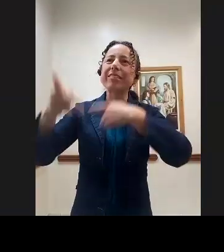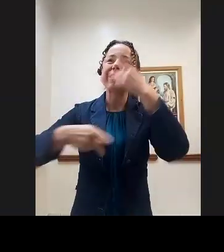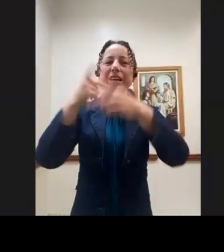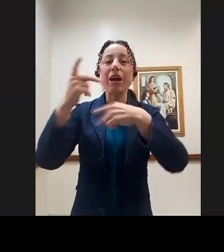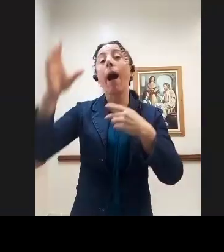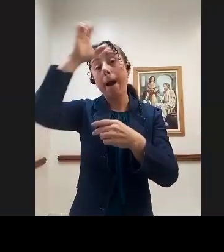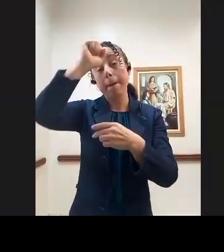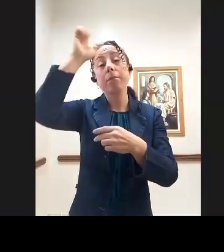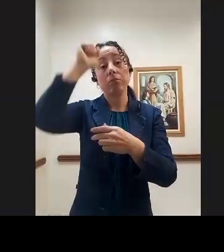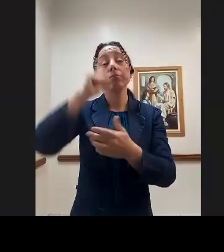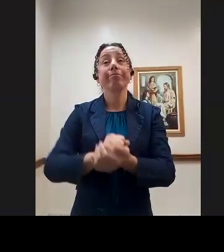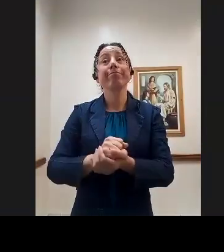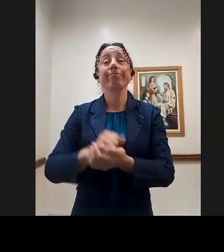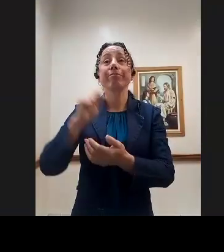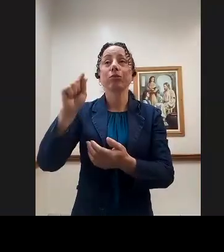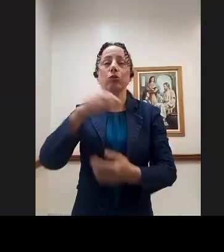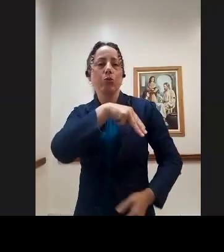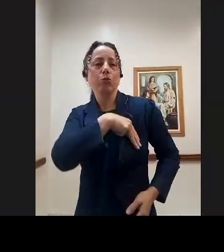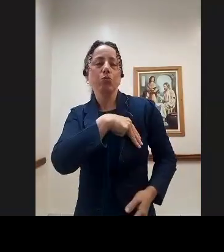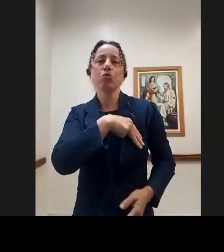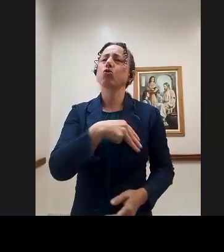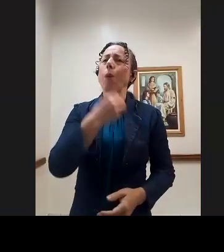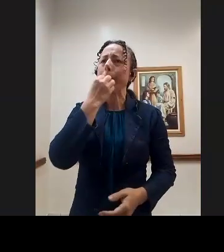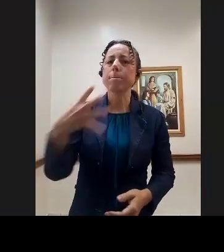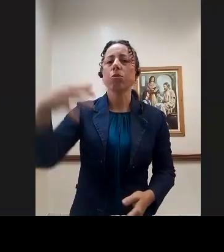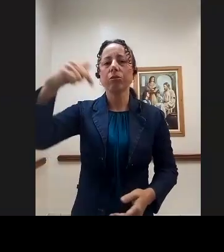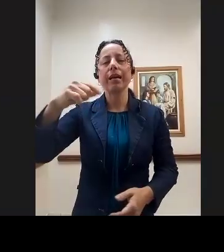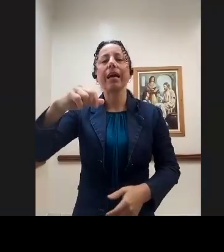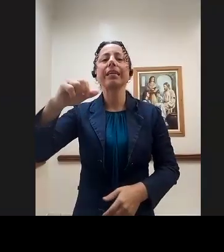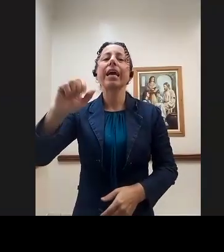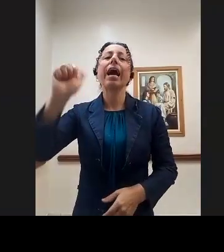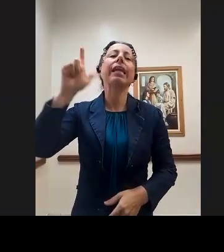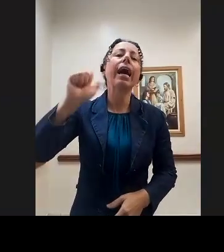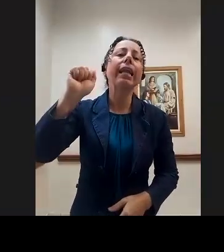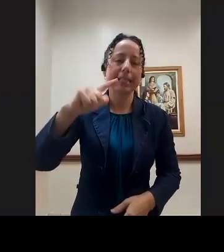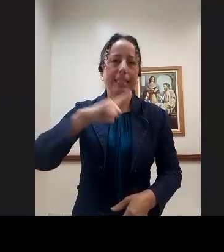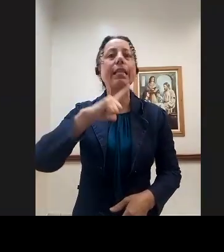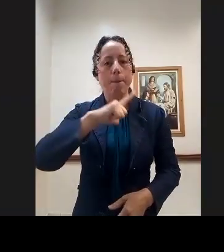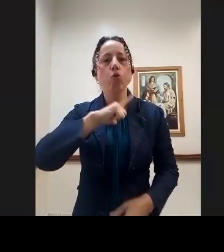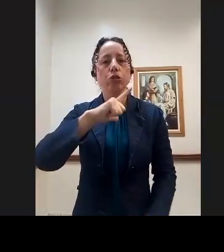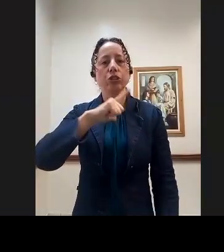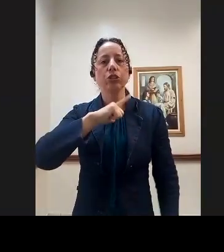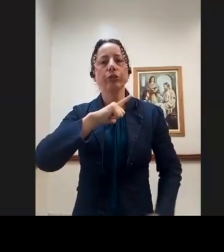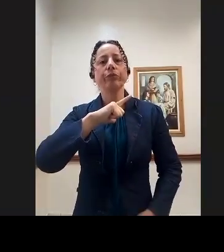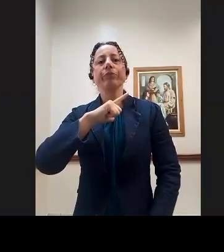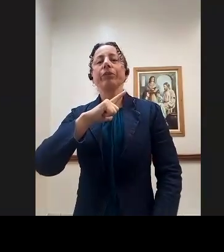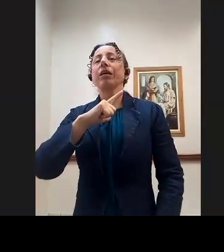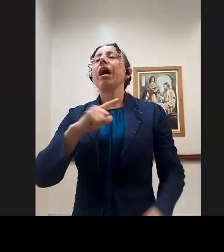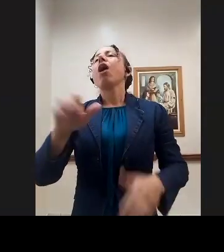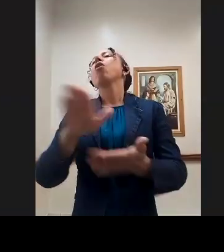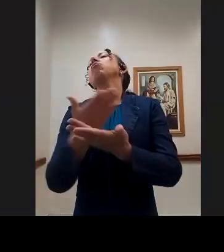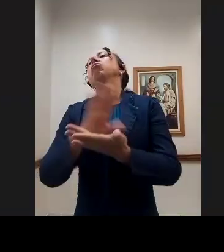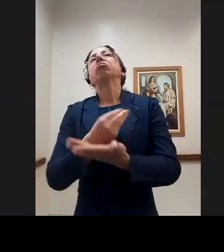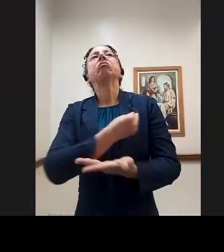têm. Sou muito grato pelos bons amigos que eu tenho. Eu queria dizer para o Eduardo que eu tive alguns amigos chatos, alguns líderes